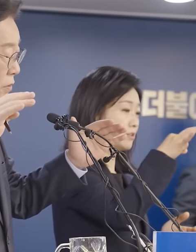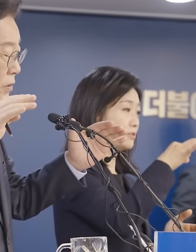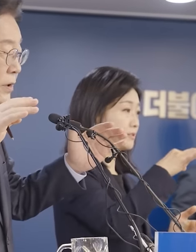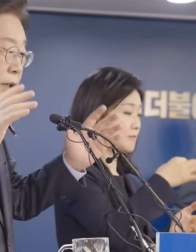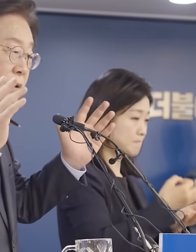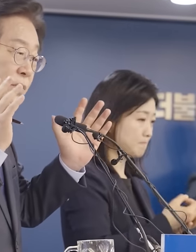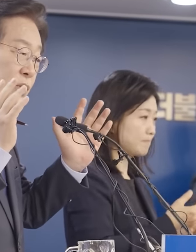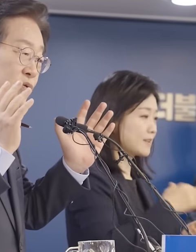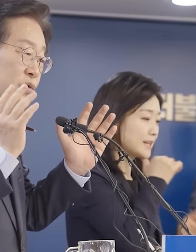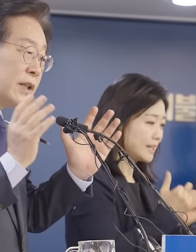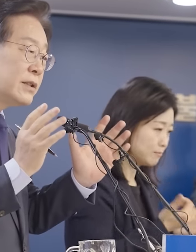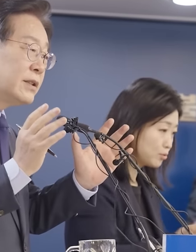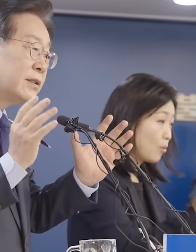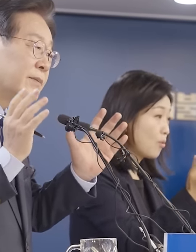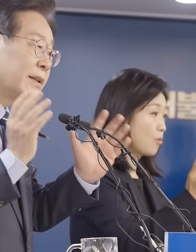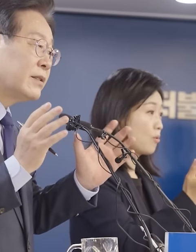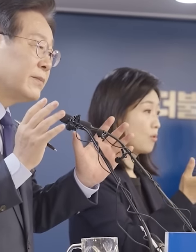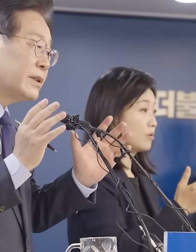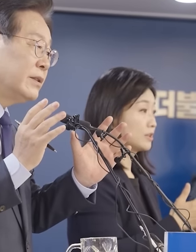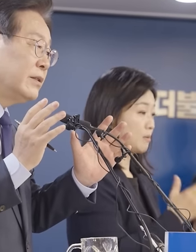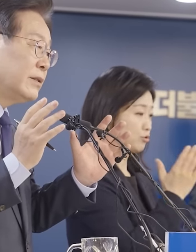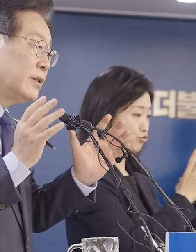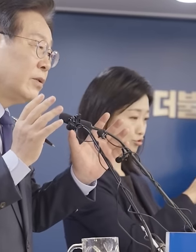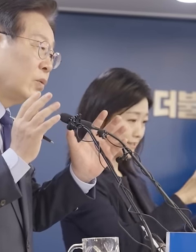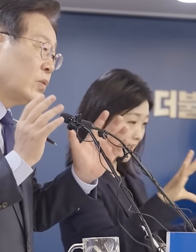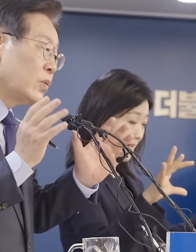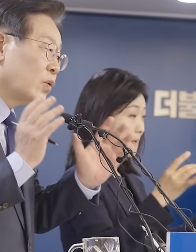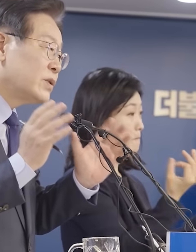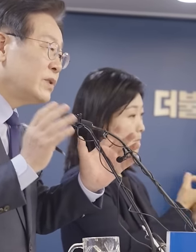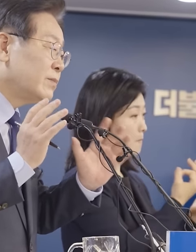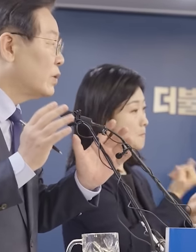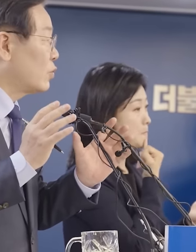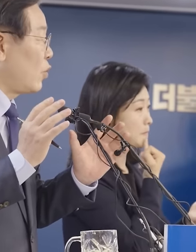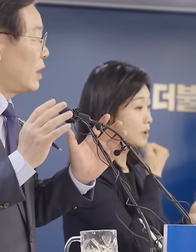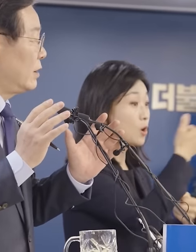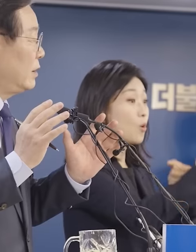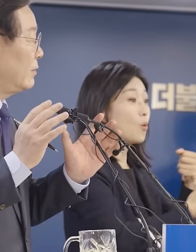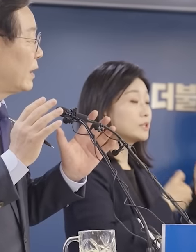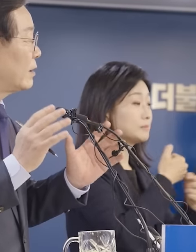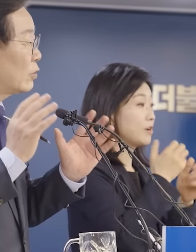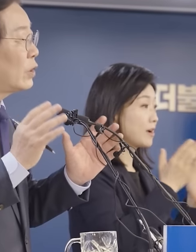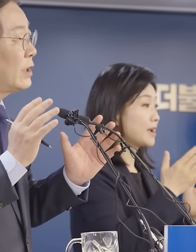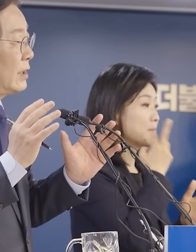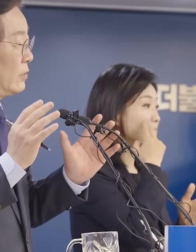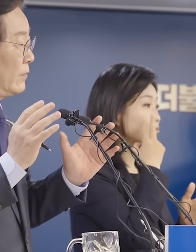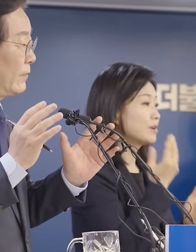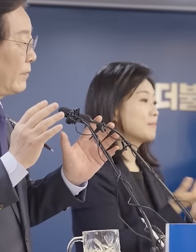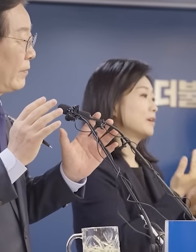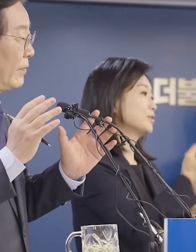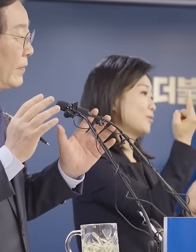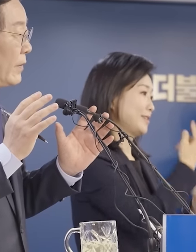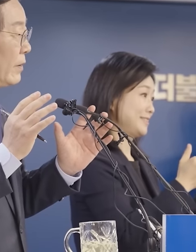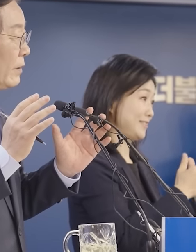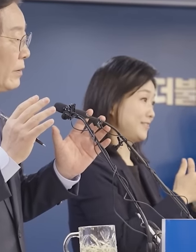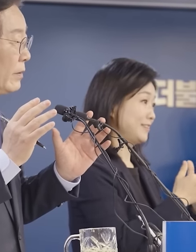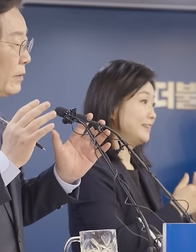강화하고 그래서 미국의 중산층이 드디어 만들어지면서 50년 미국 호황을 만드는 토대가 됐죠.